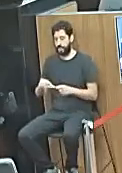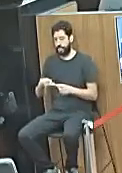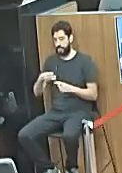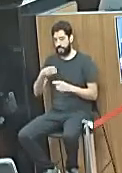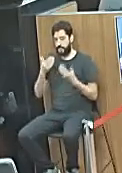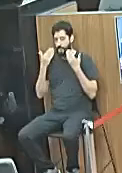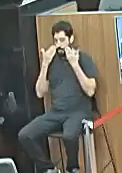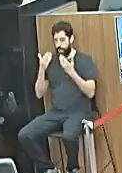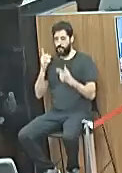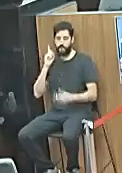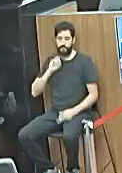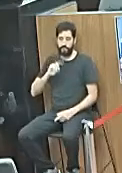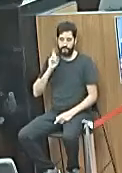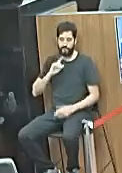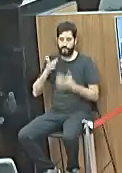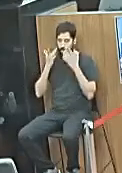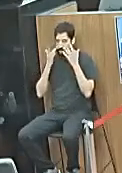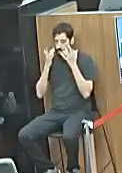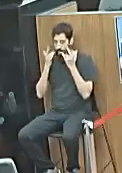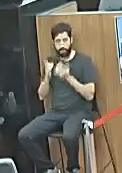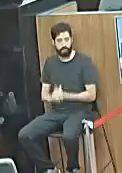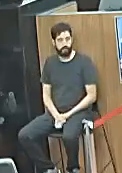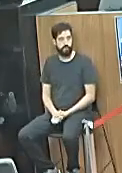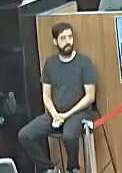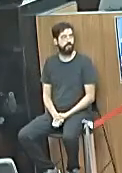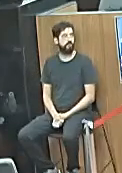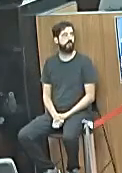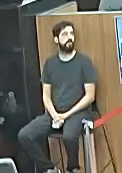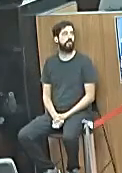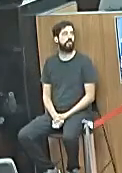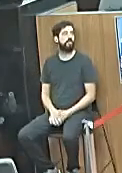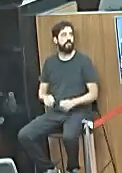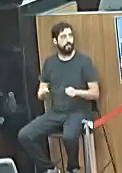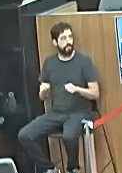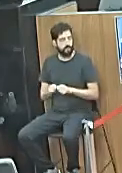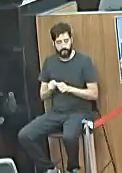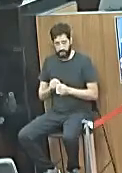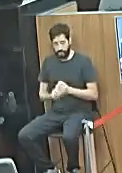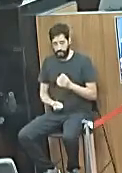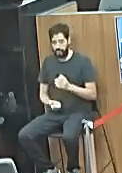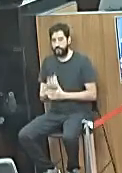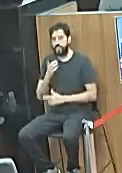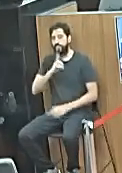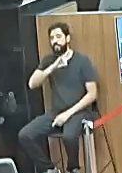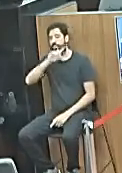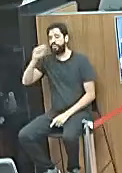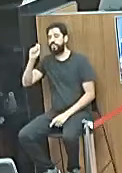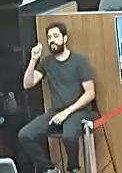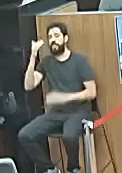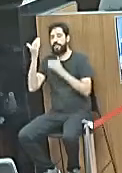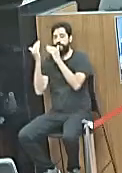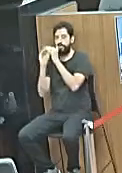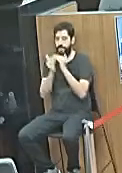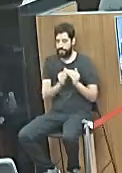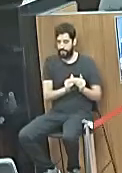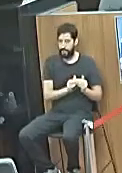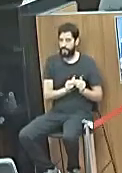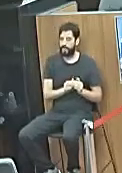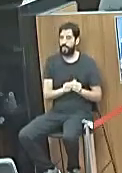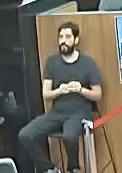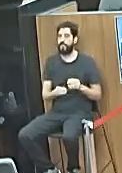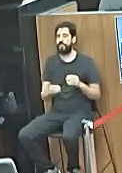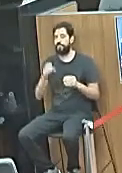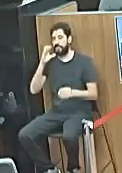minas de teatro realizar o festival dia das favelas em parceria com a central única das favelas